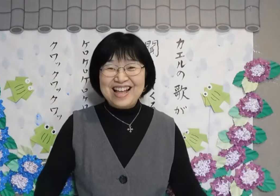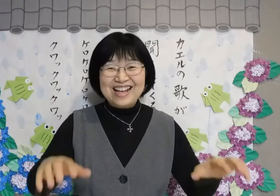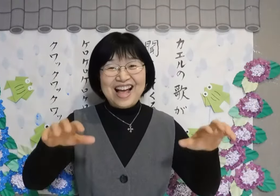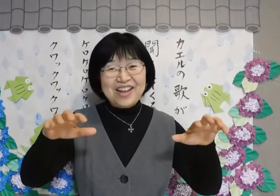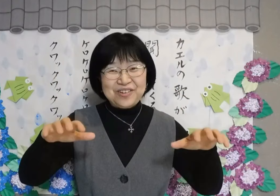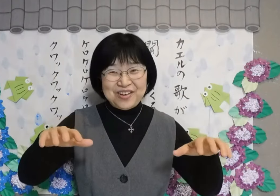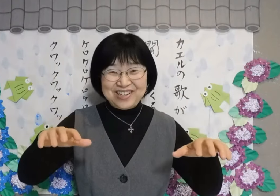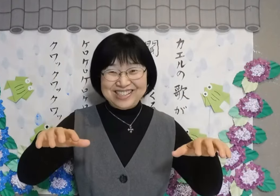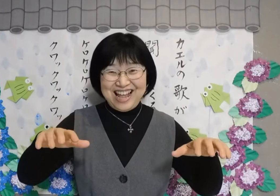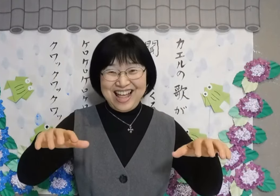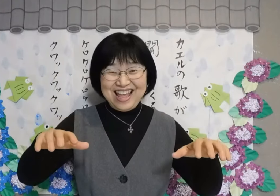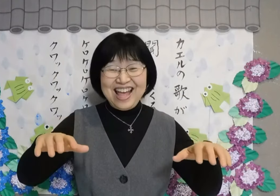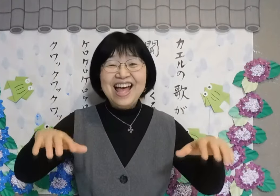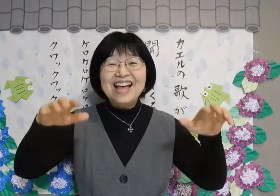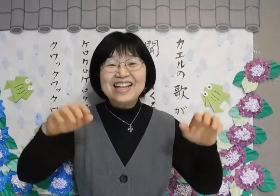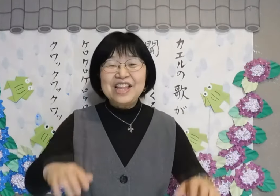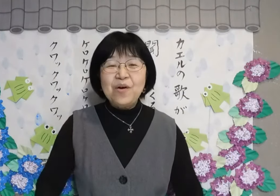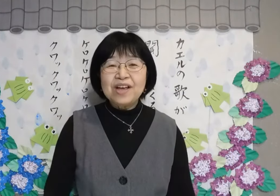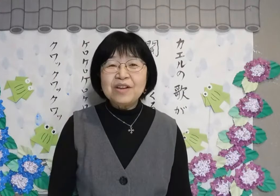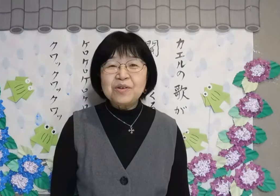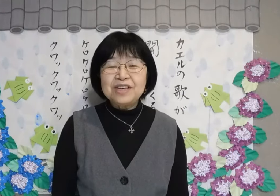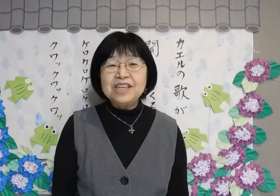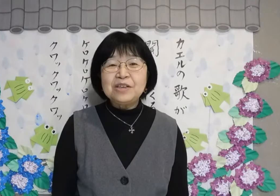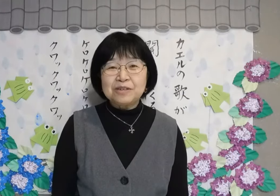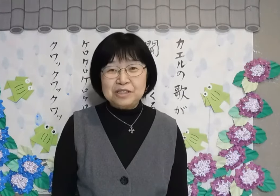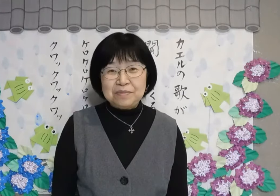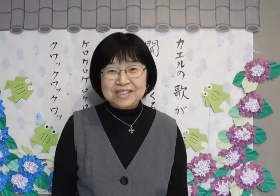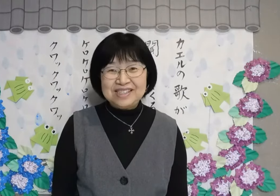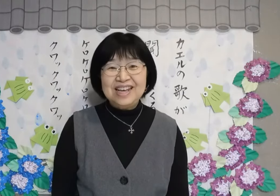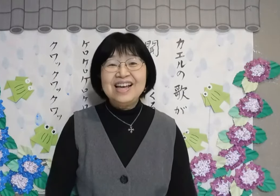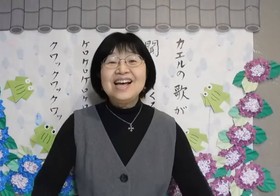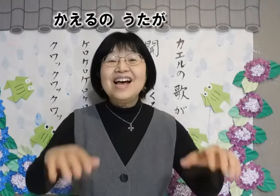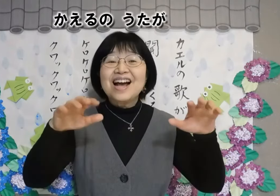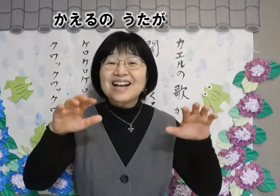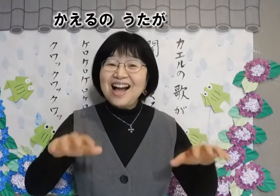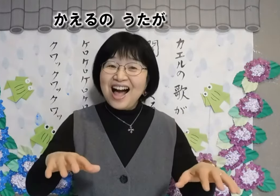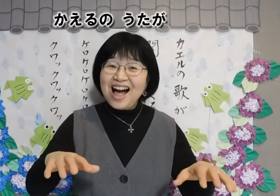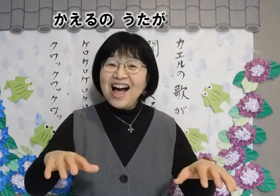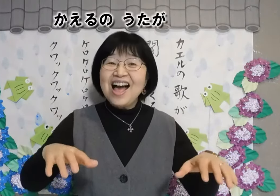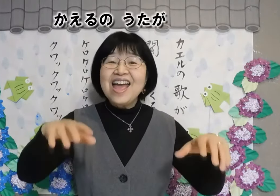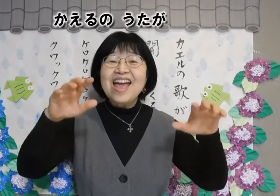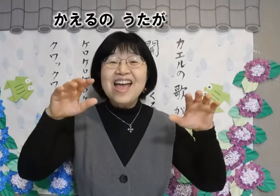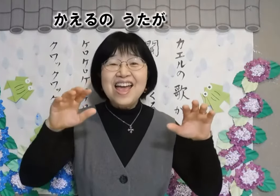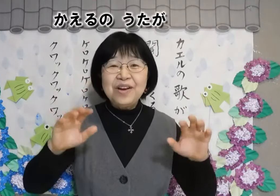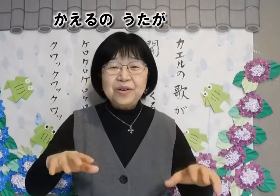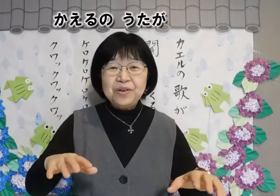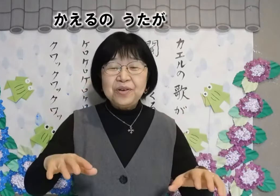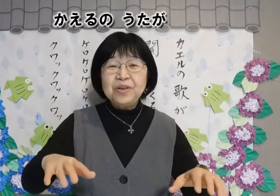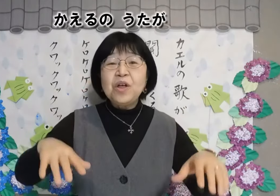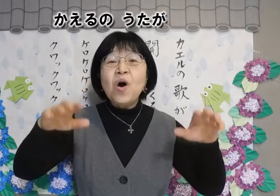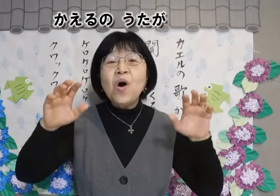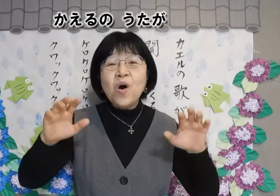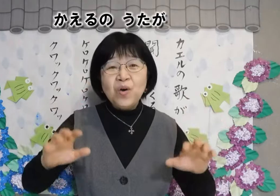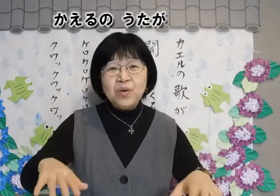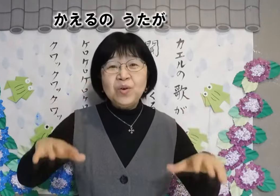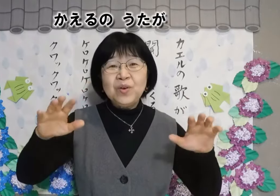カエルを用意して、手を上げるときに息を吸います。カエルの